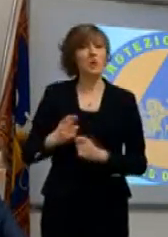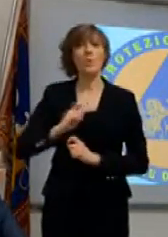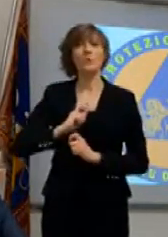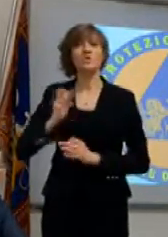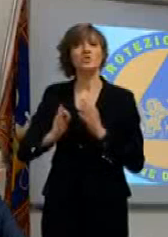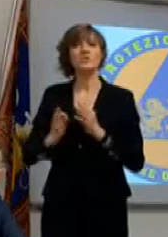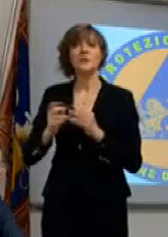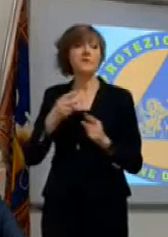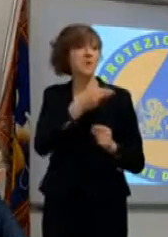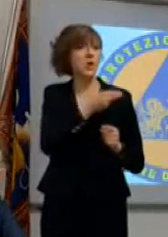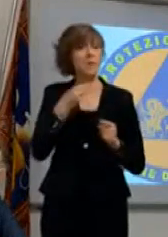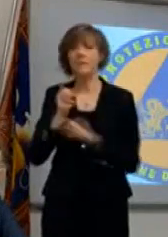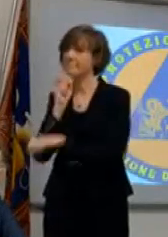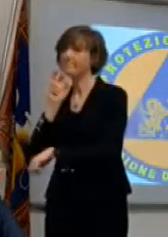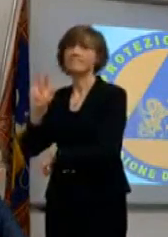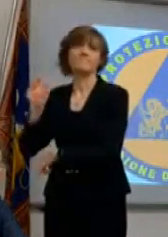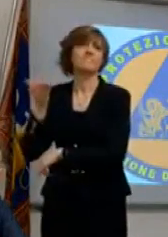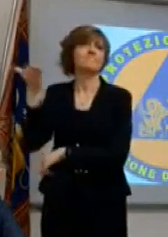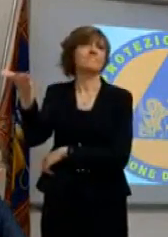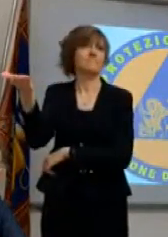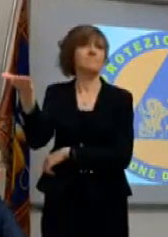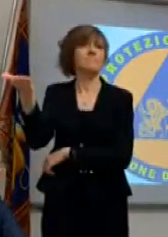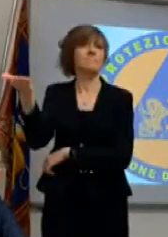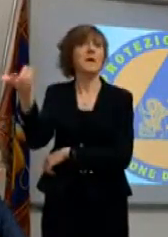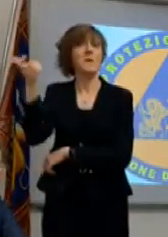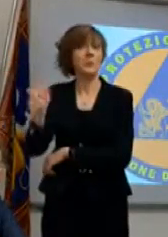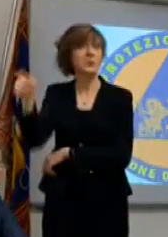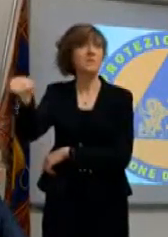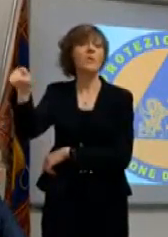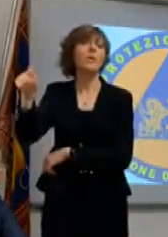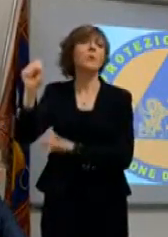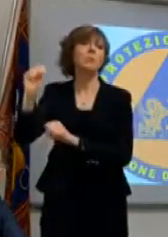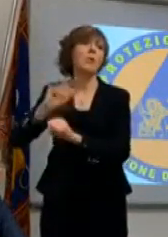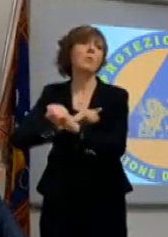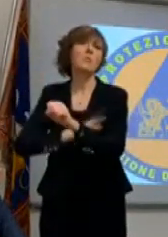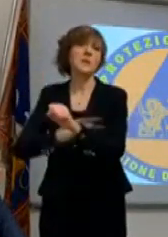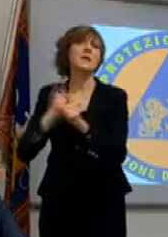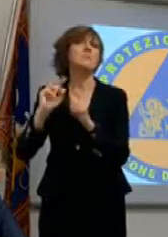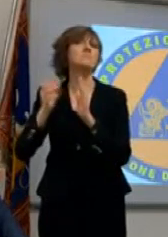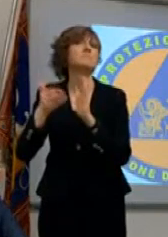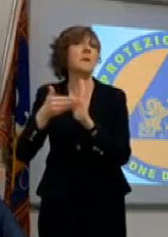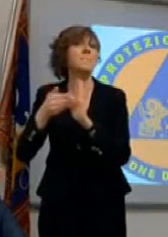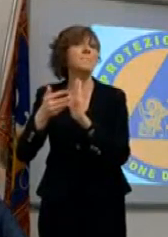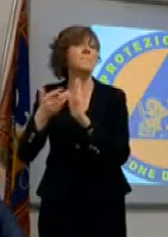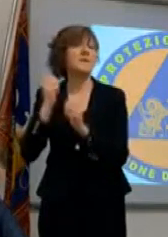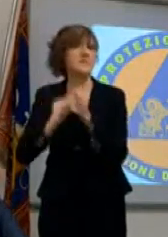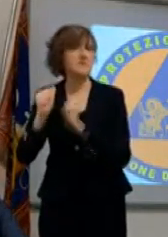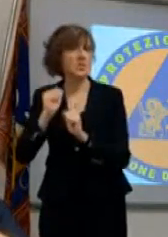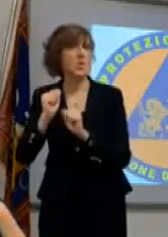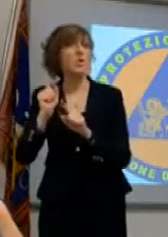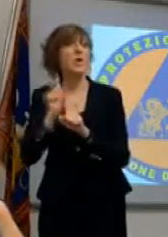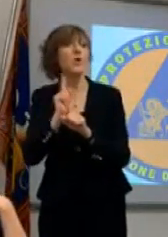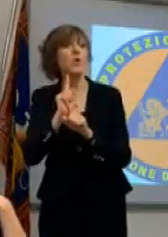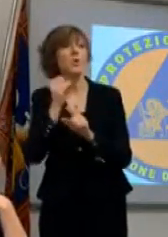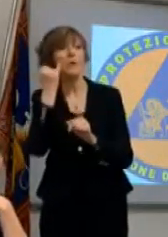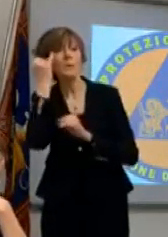polizia giudiziaria il nominativo del soggetto stesso ai fini dell'esercizio dei relativi poteri di prevenzione e repressione di